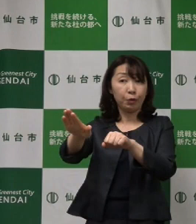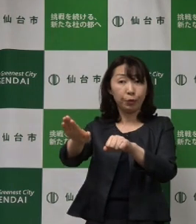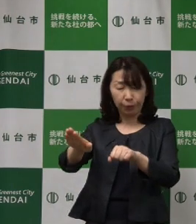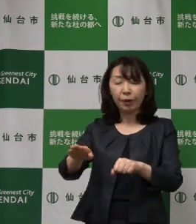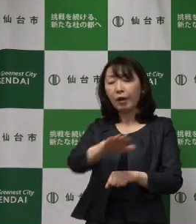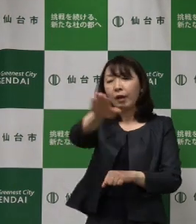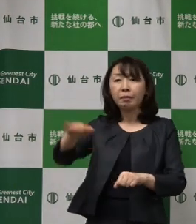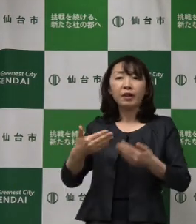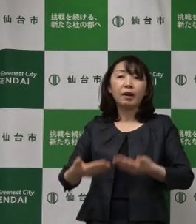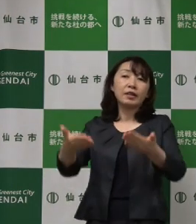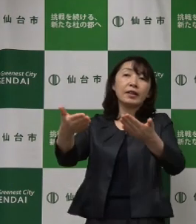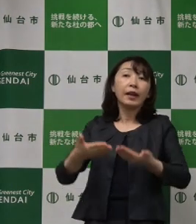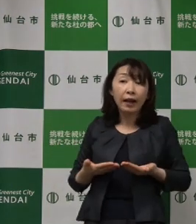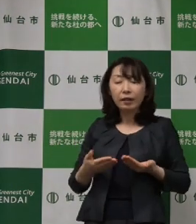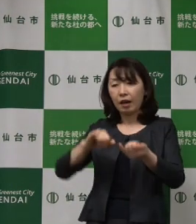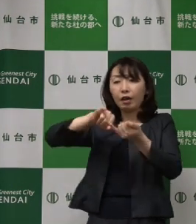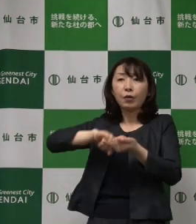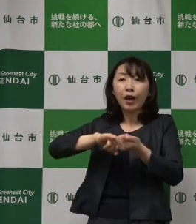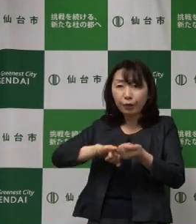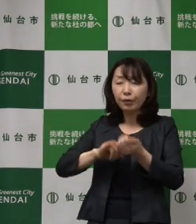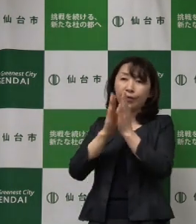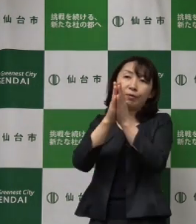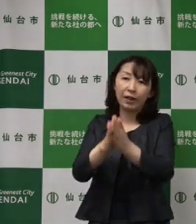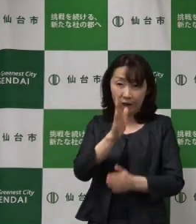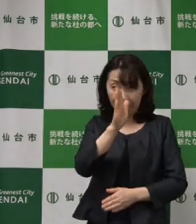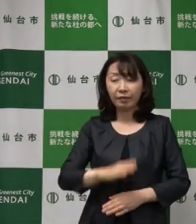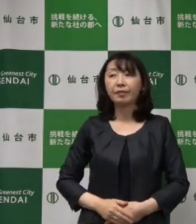予約をされるようにお願いをしたいと思います。